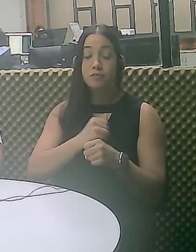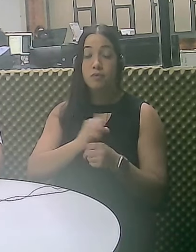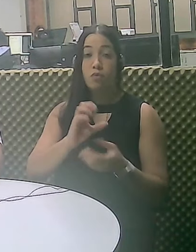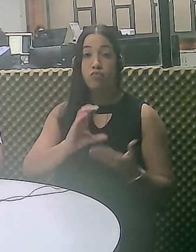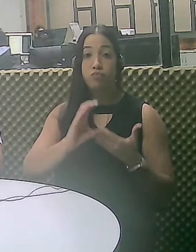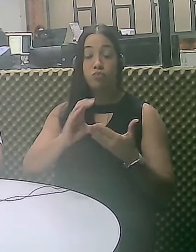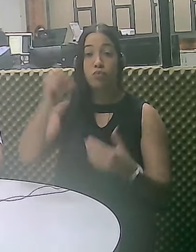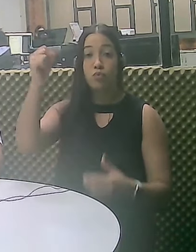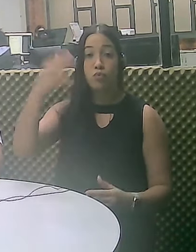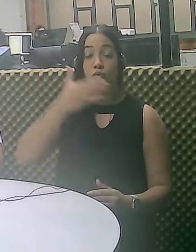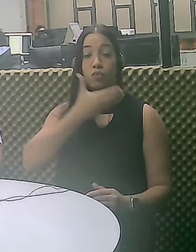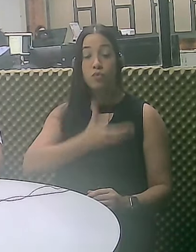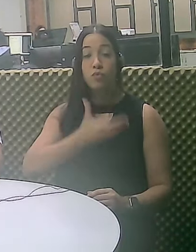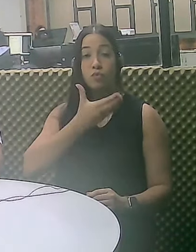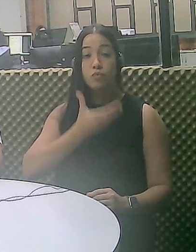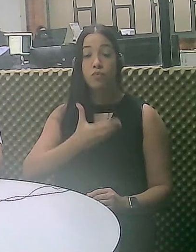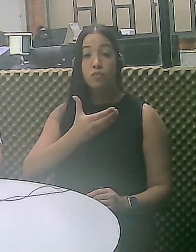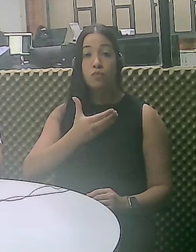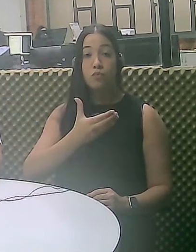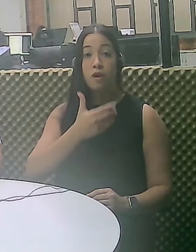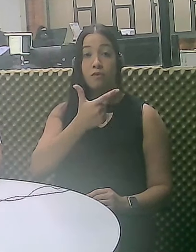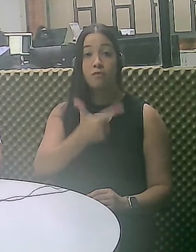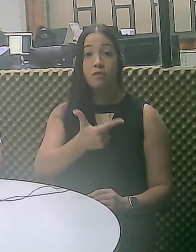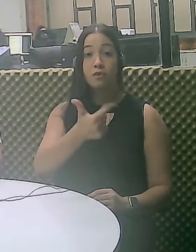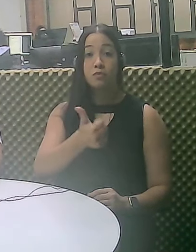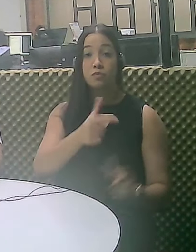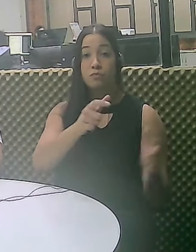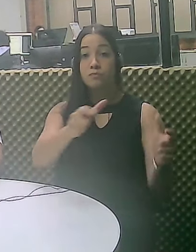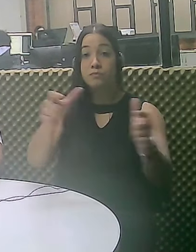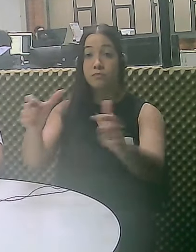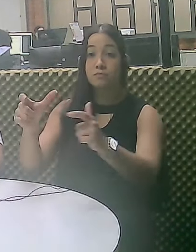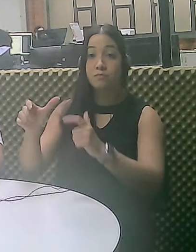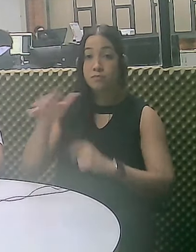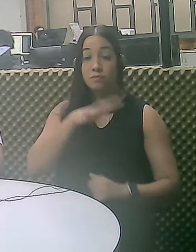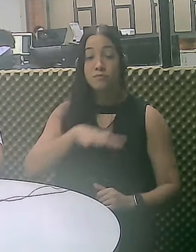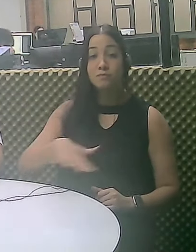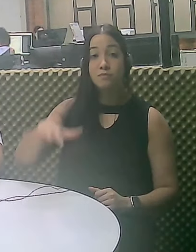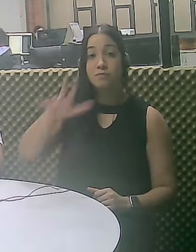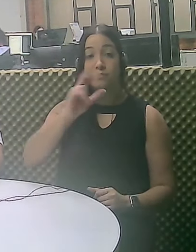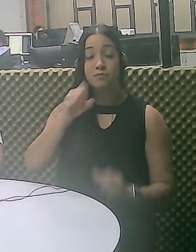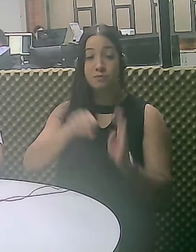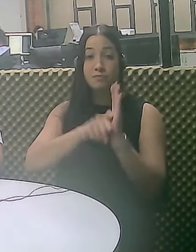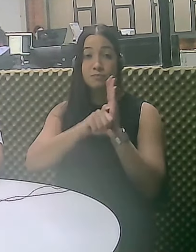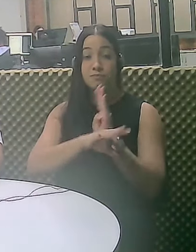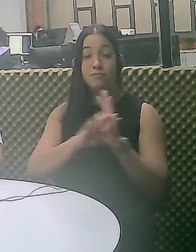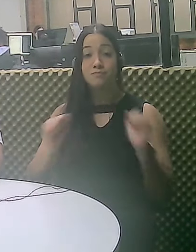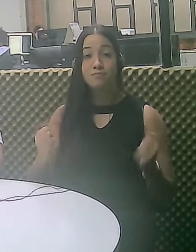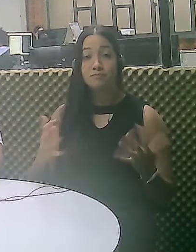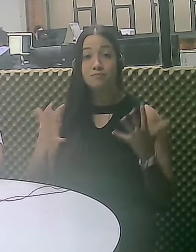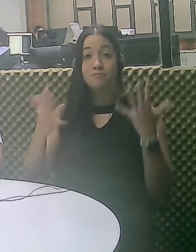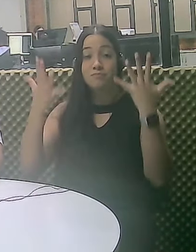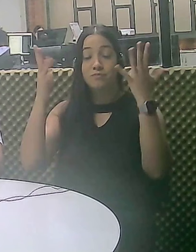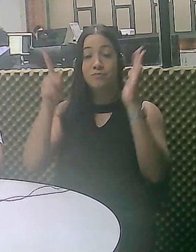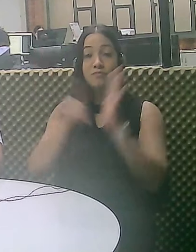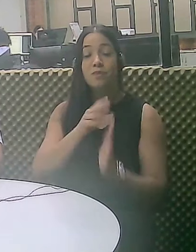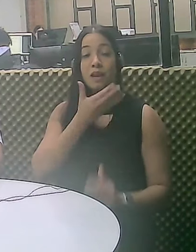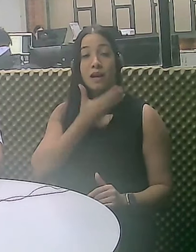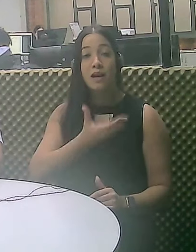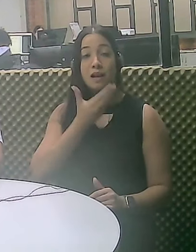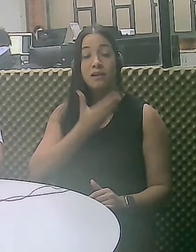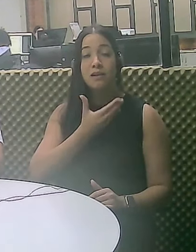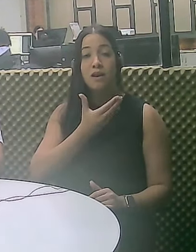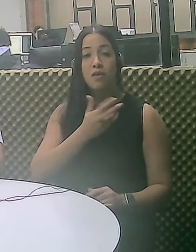na iluminação de Natal, contemplando 21 pontos da cidade. Para que o benefício em comemoração ao período natalino